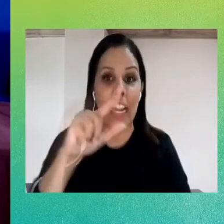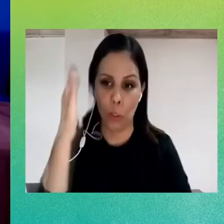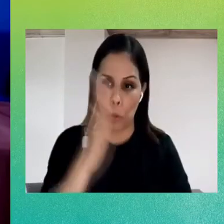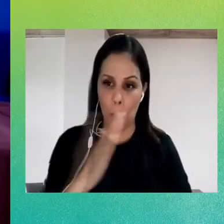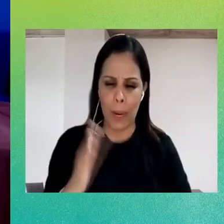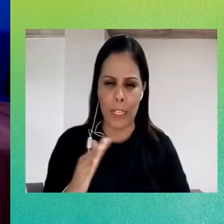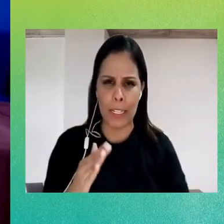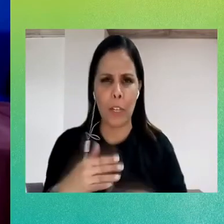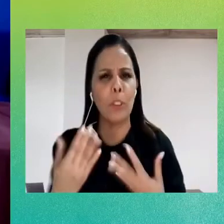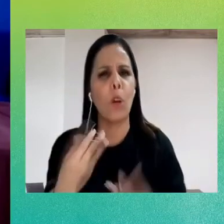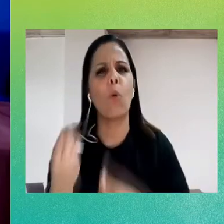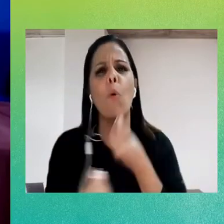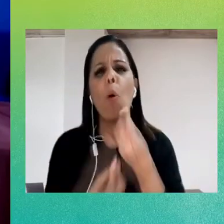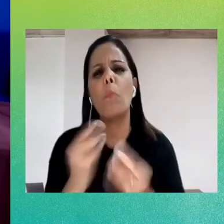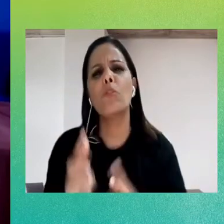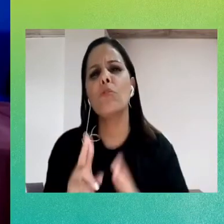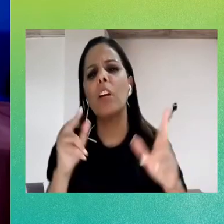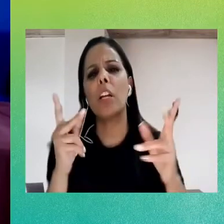línguas?